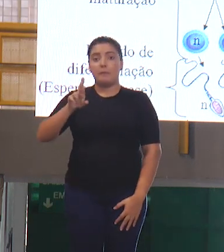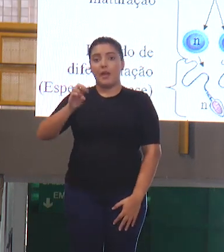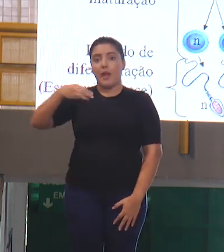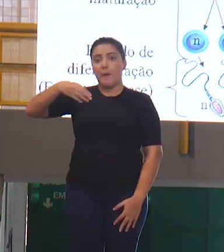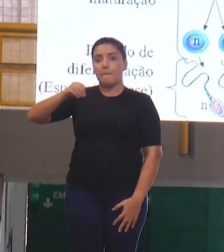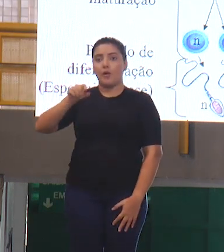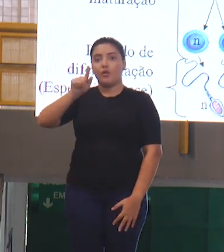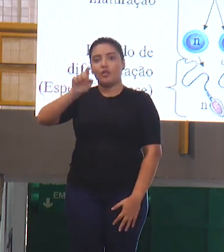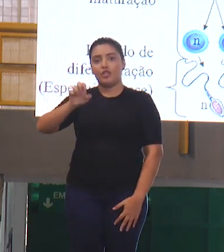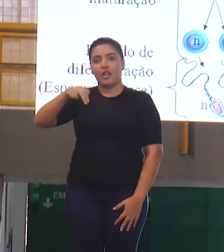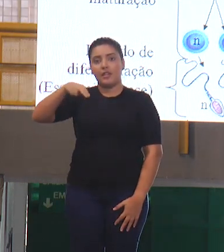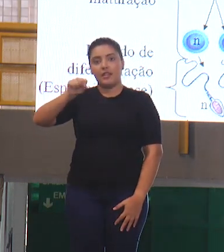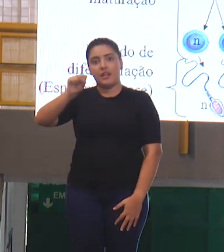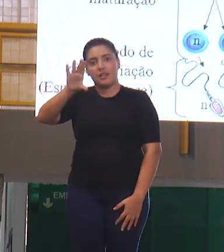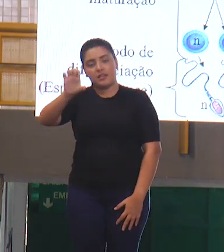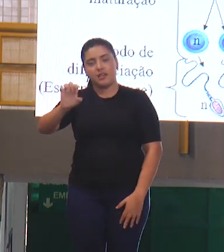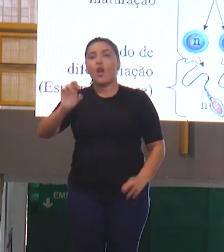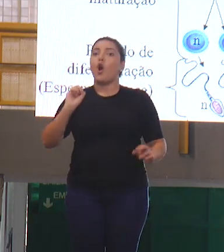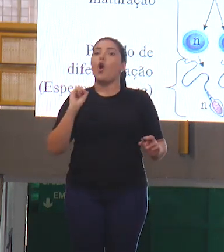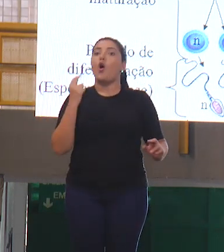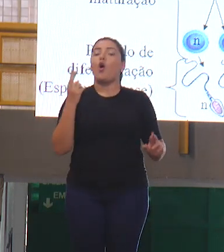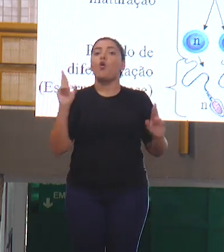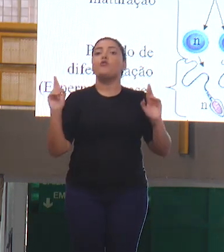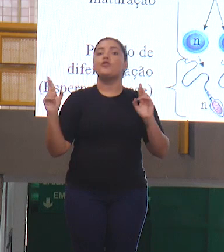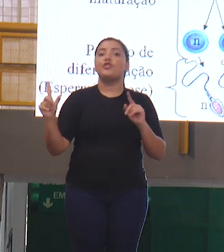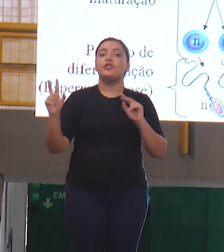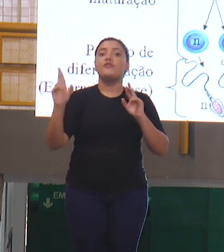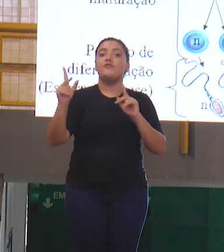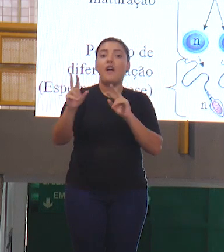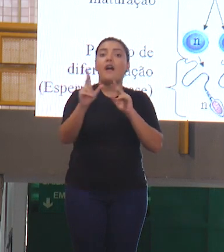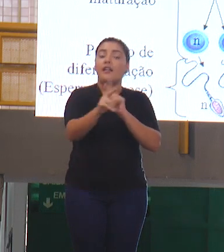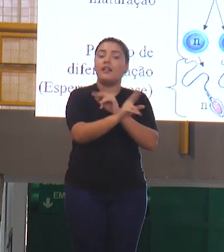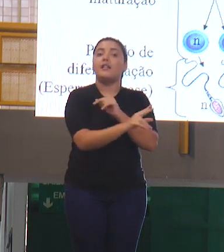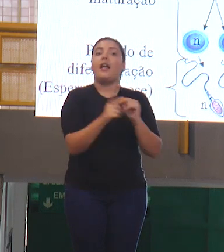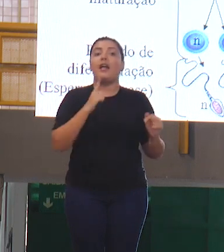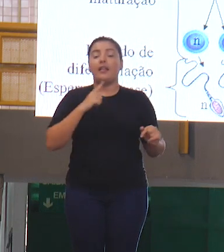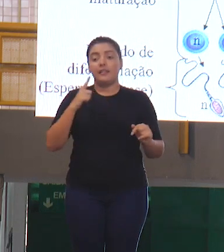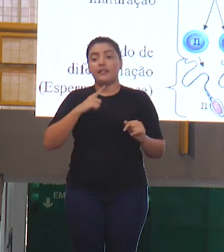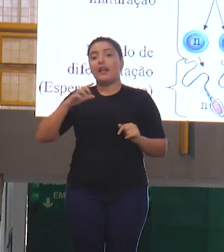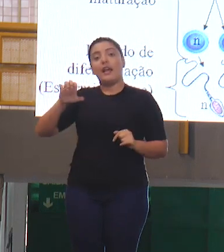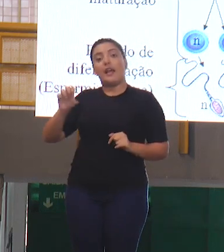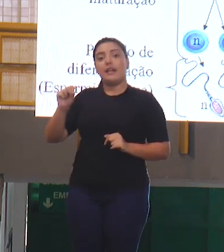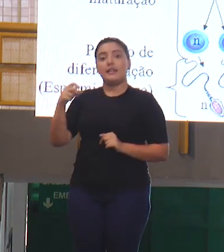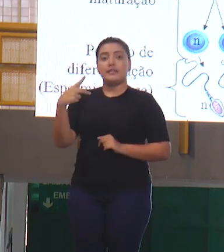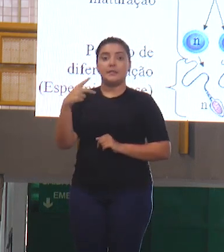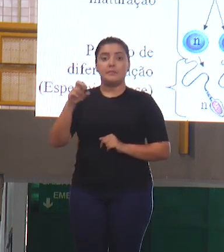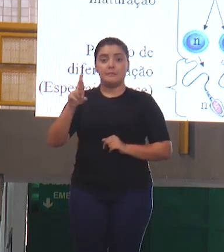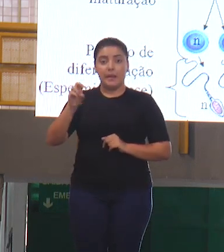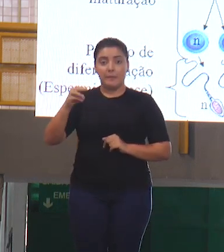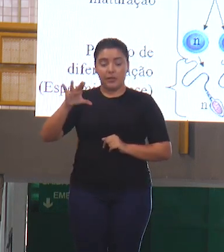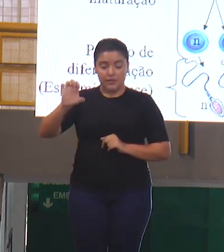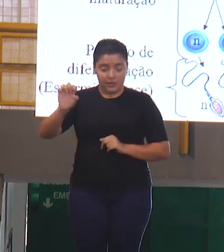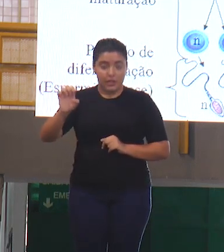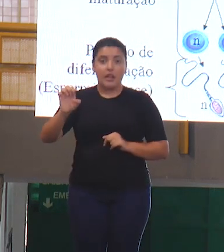espermiogênese ou diferenciação, onde as espermátides irão se converter